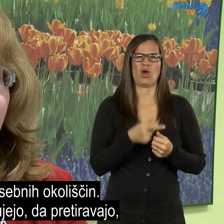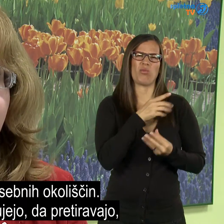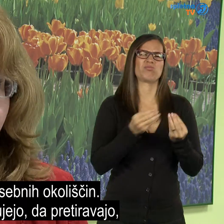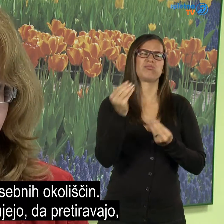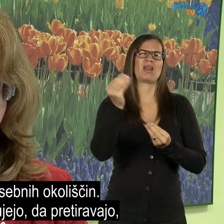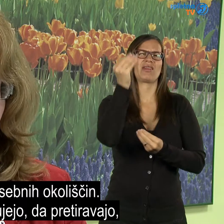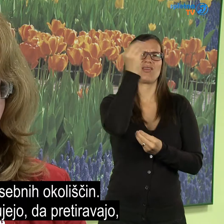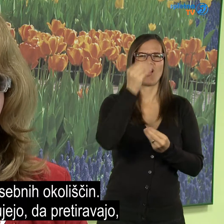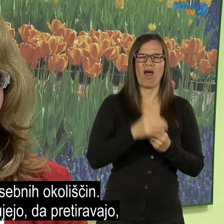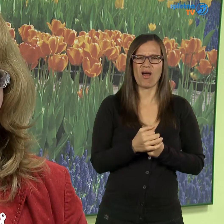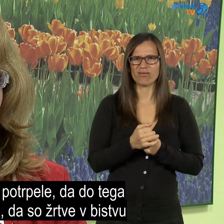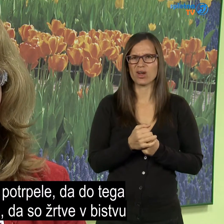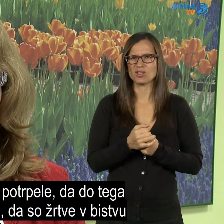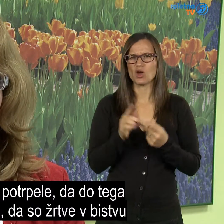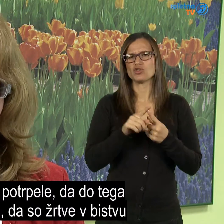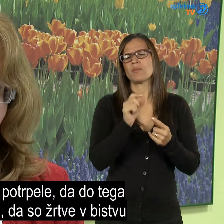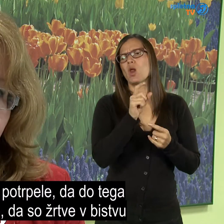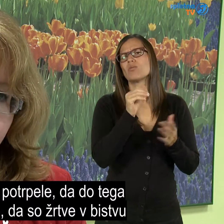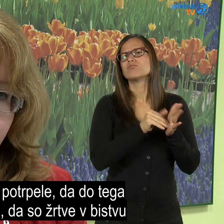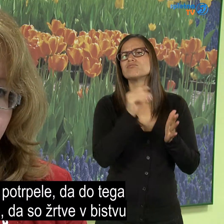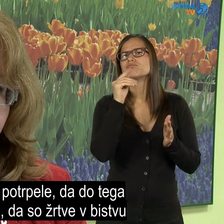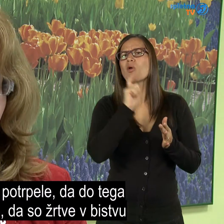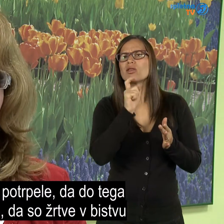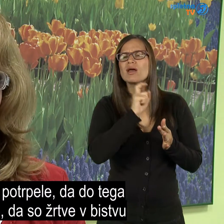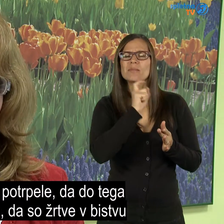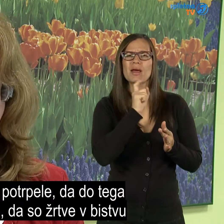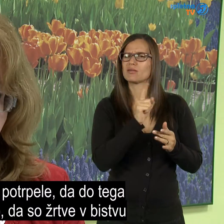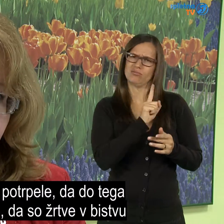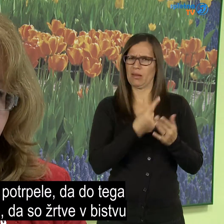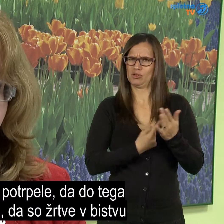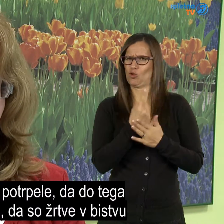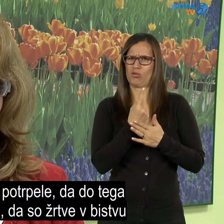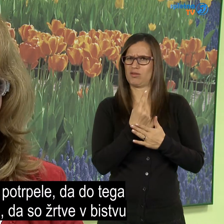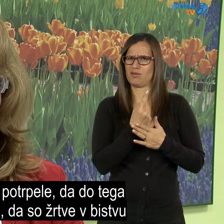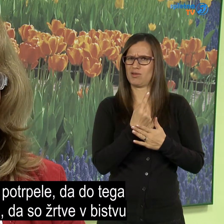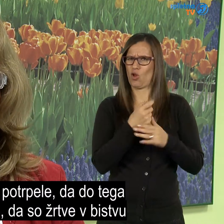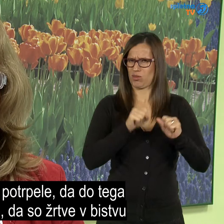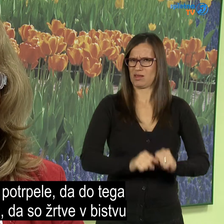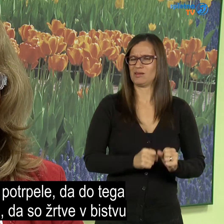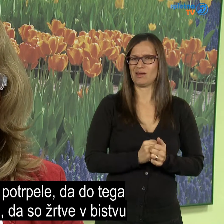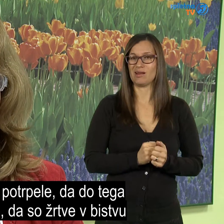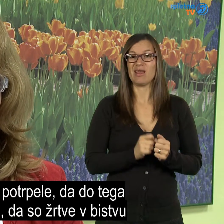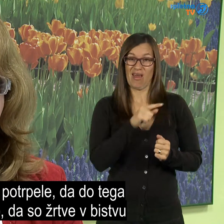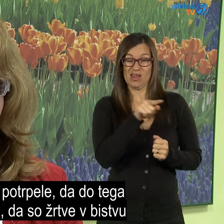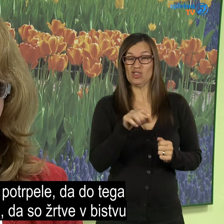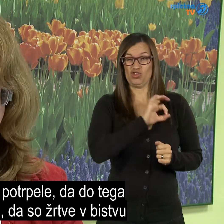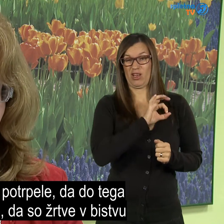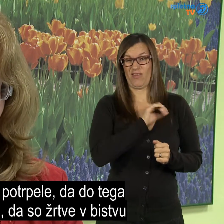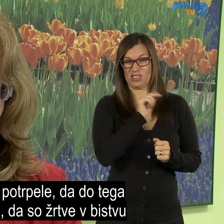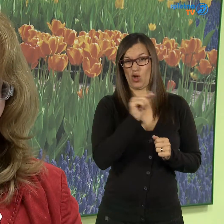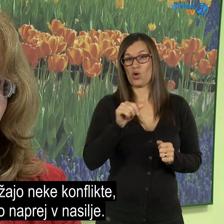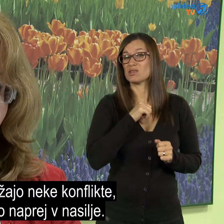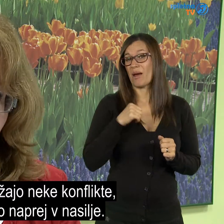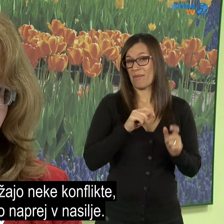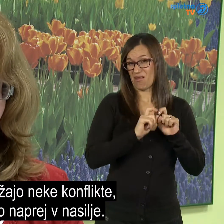da pretiravajo, da če bi malo potrpele, da do tega ne bi prihajalo, da so žrtve tiste, ki